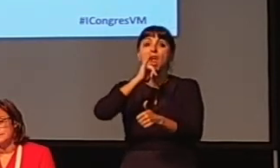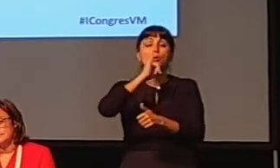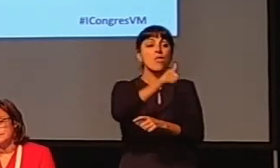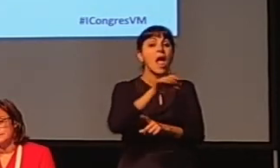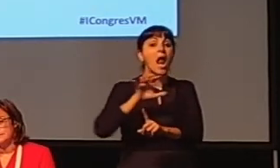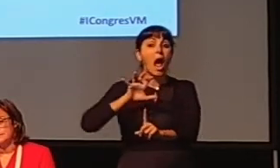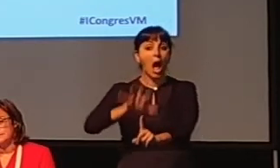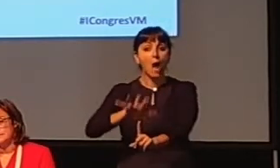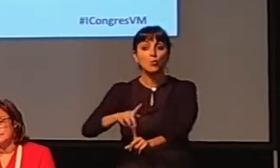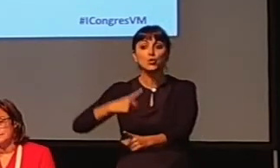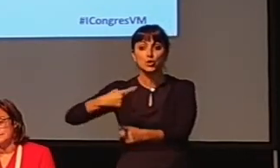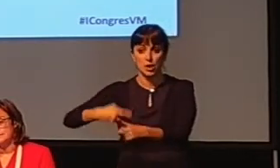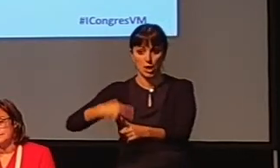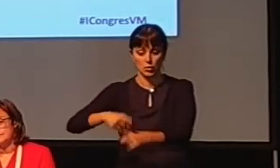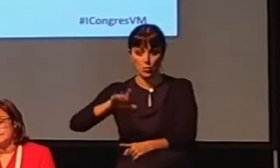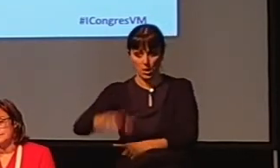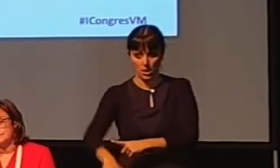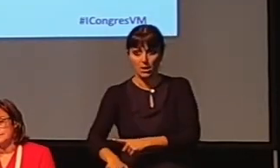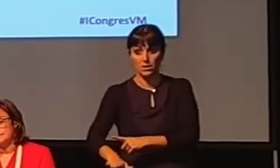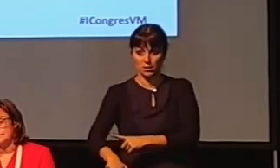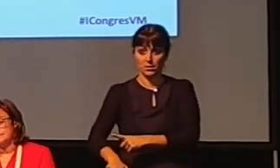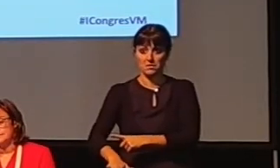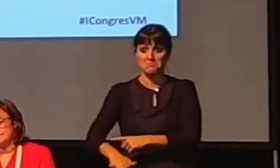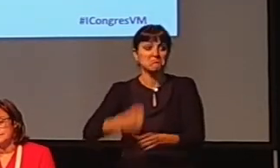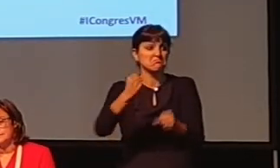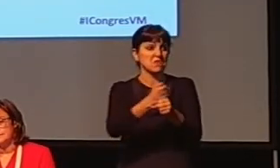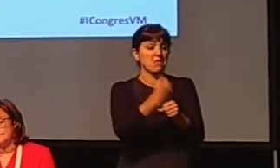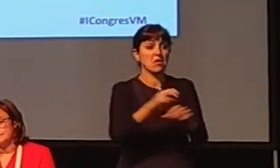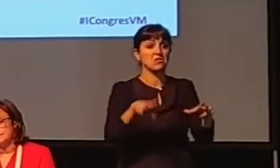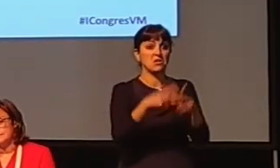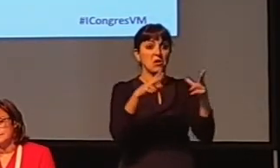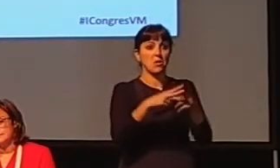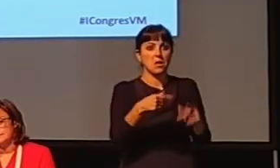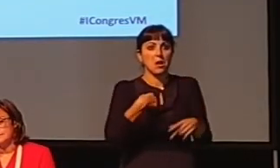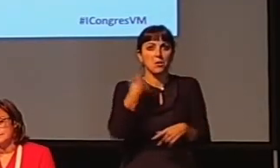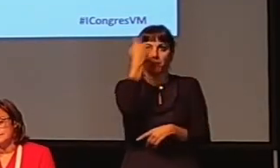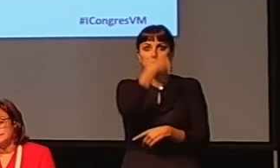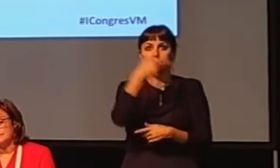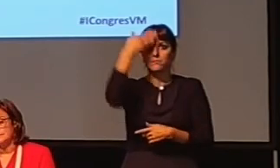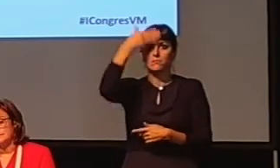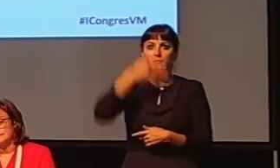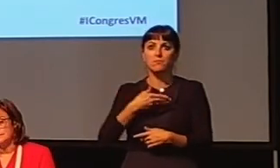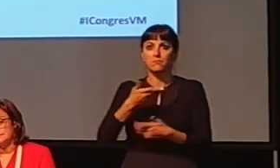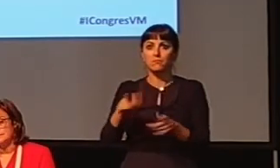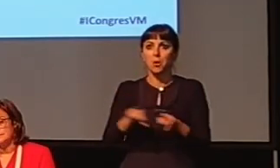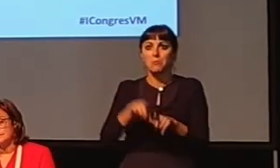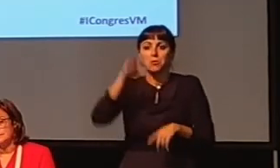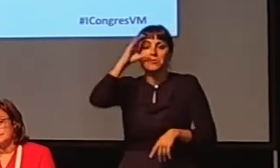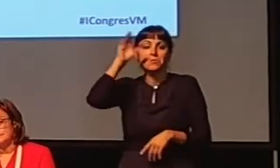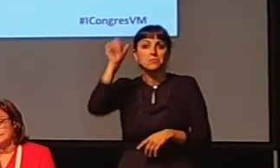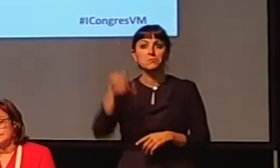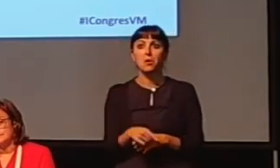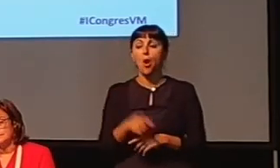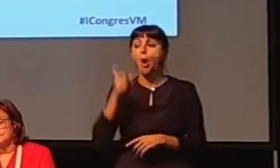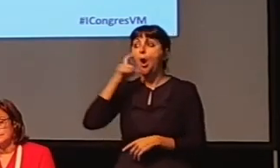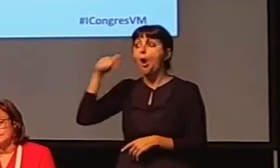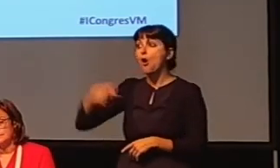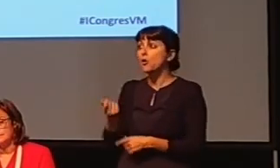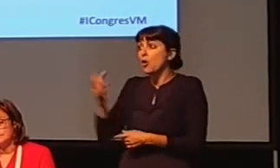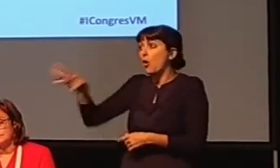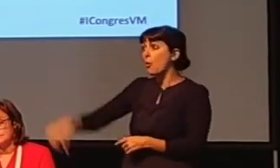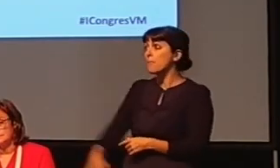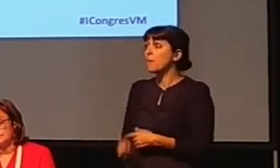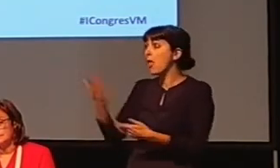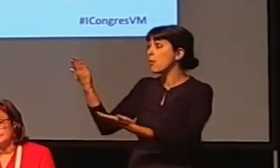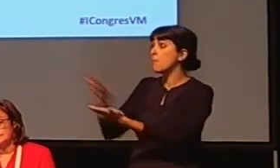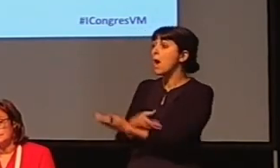abusos sexuales y la trabajadora social ni una movida de cara, como si escuchara que le estaba diciendo, mira, yo he comprado el pan